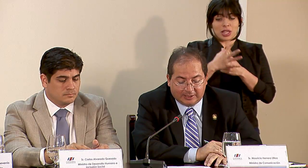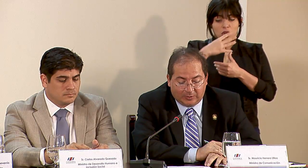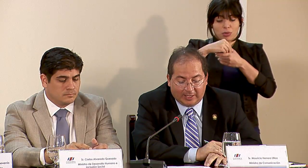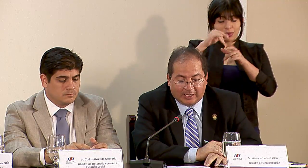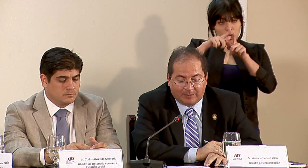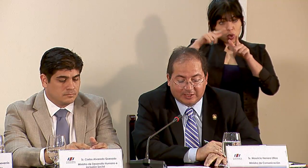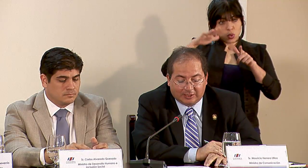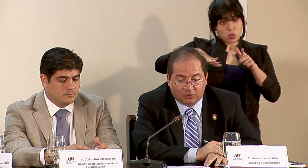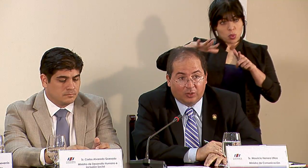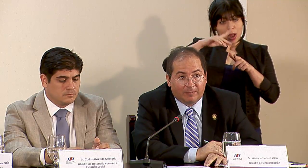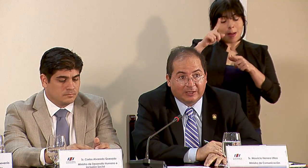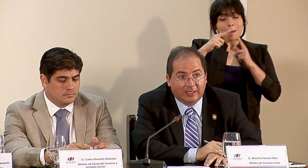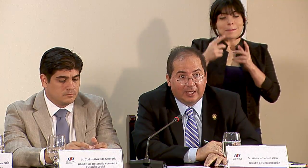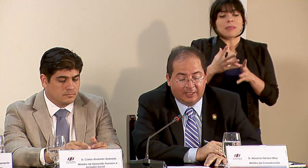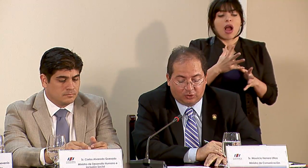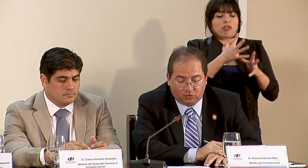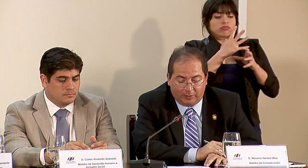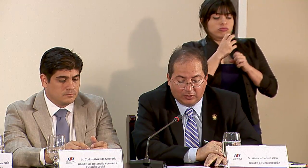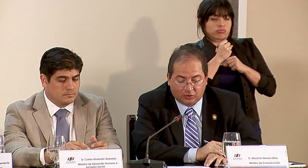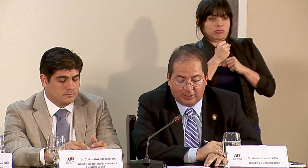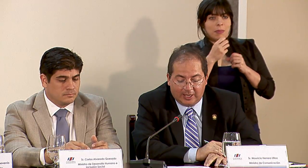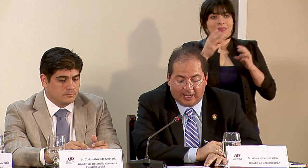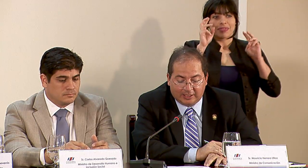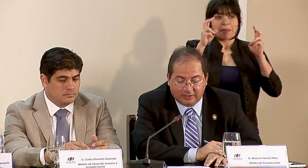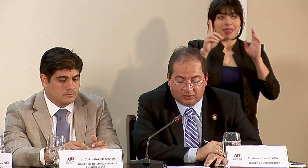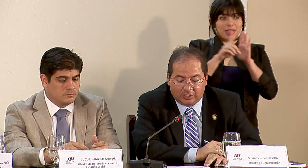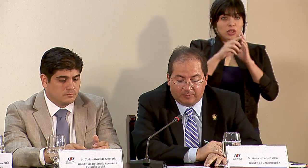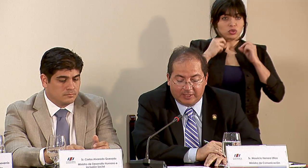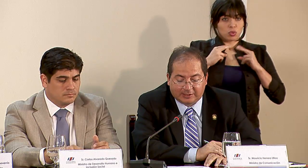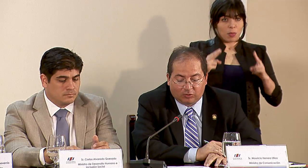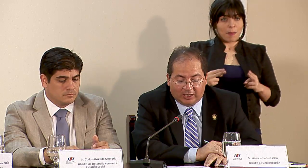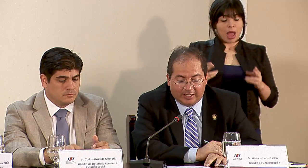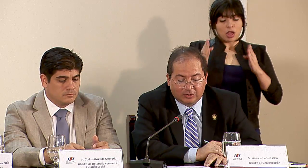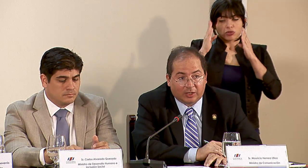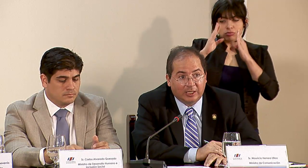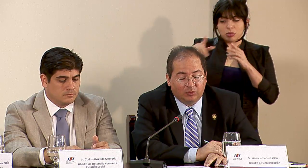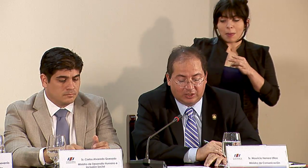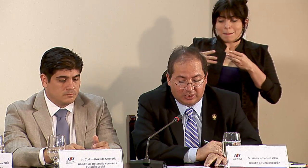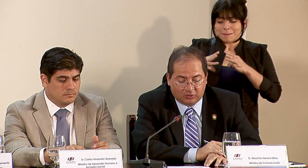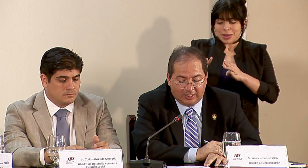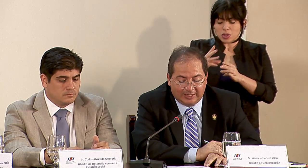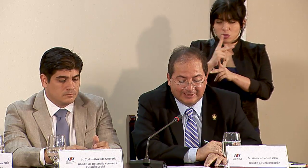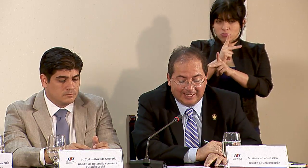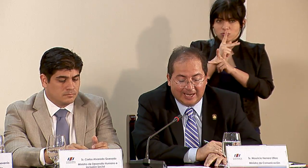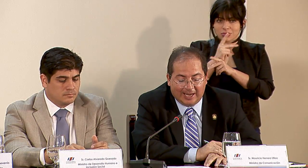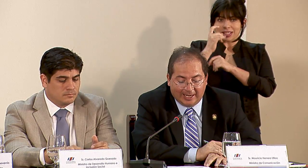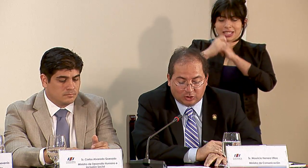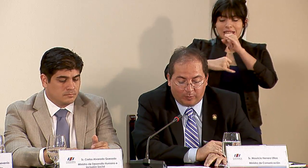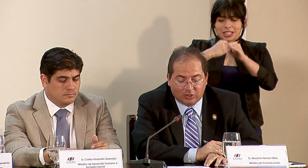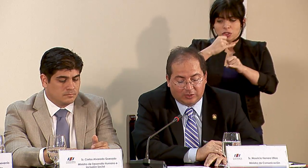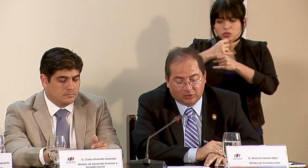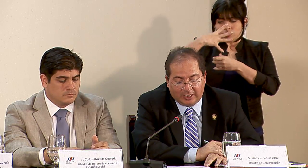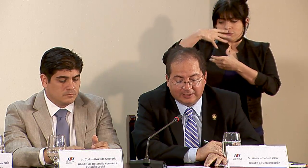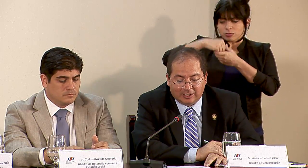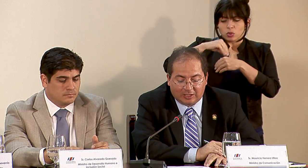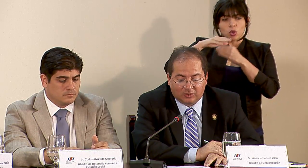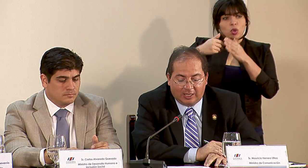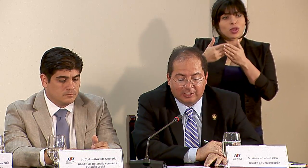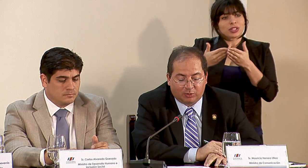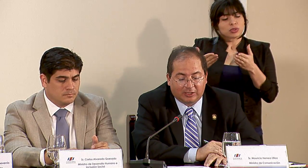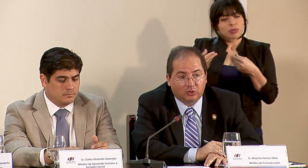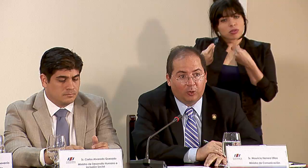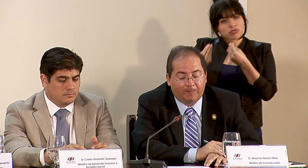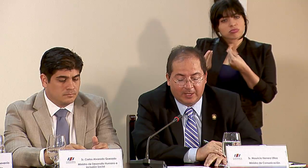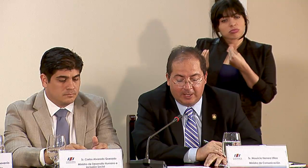recibirán capacitación en materia de derechos humanos, atención de las medidas cautelares de organismos internacionales e instrumentos nacionales e